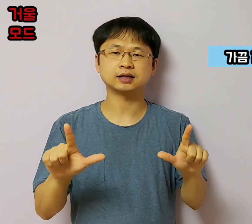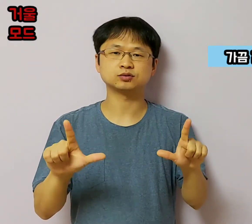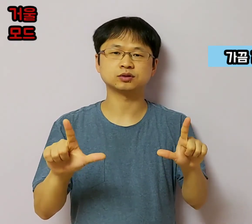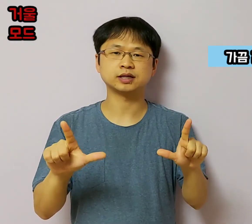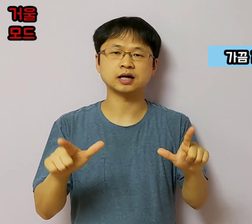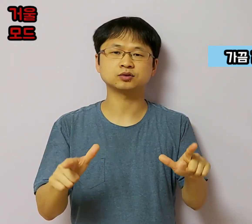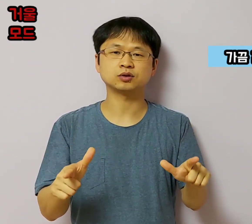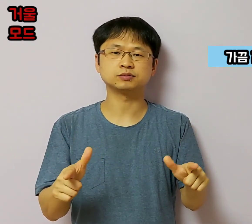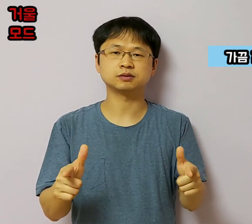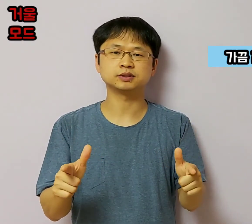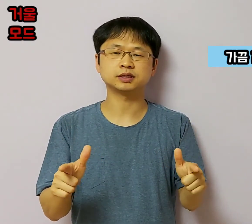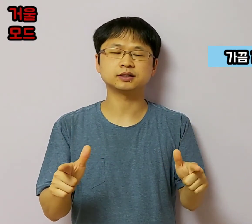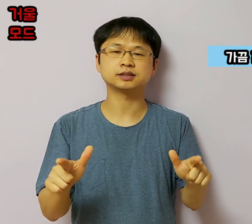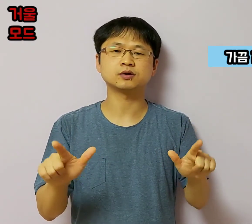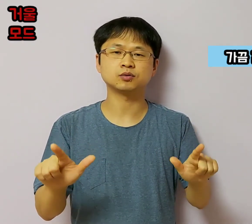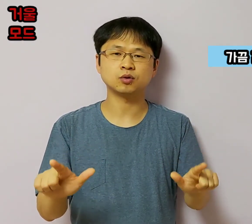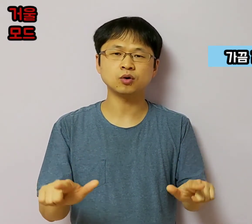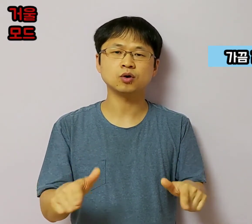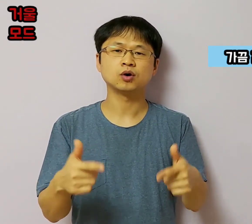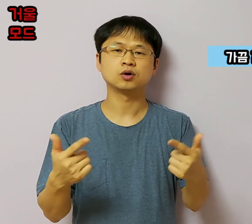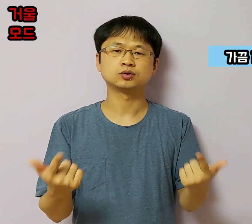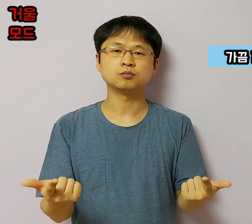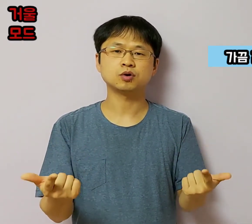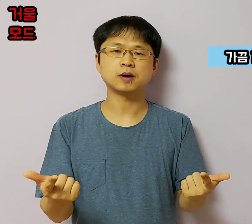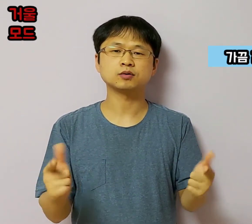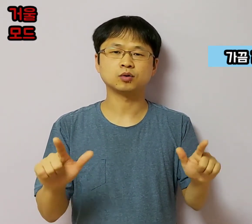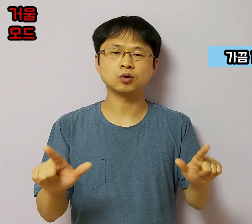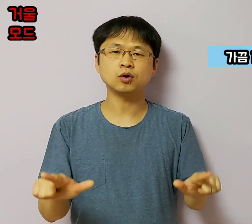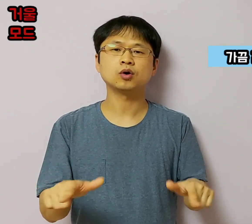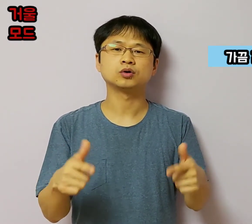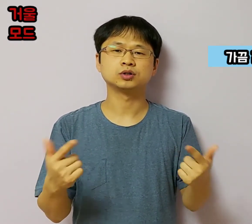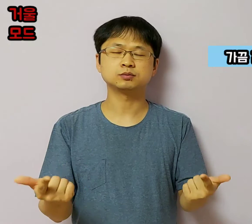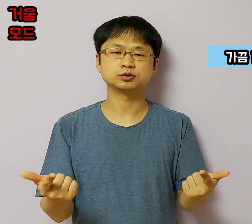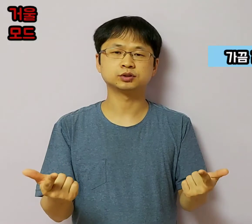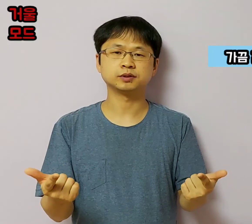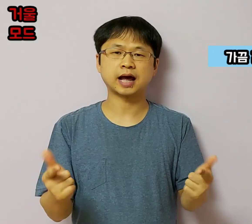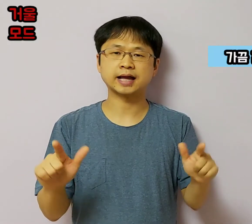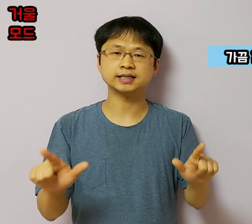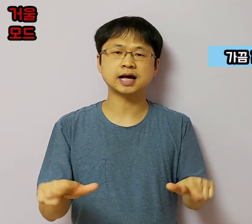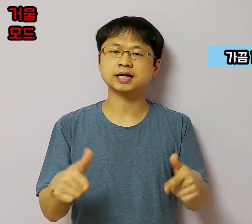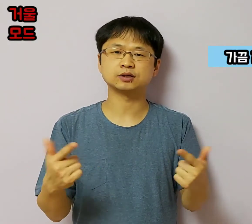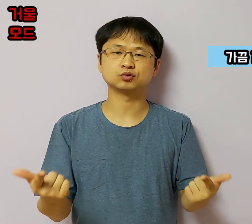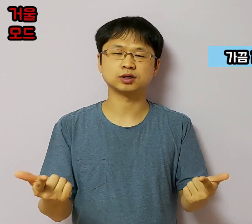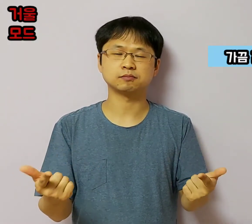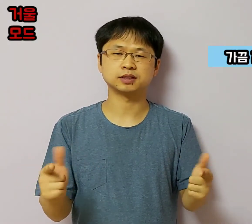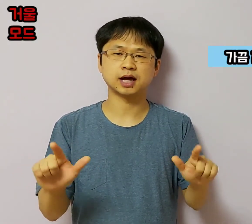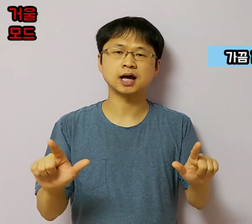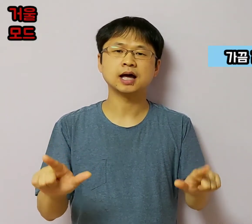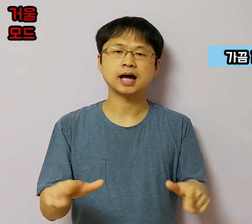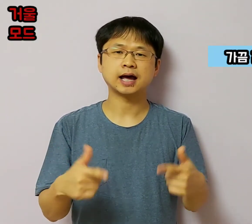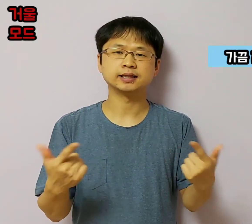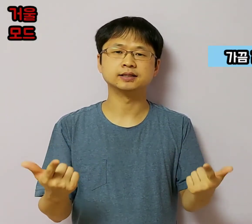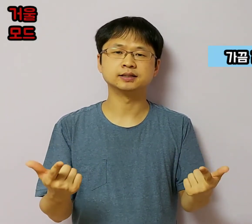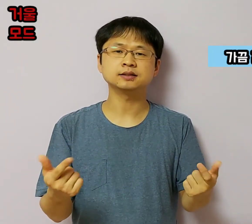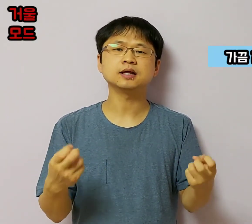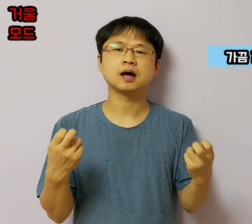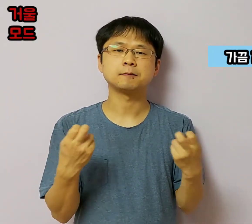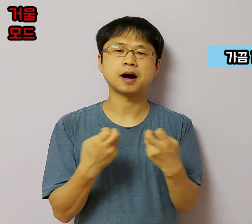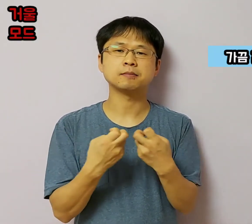라는 소는 양손 엄지검지를 이렇게 세우고 손목을 밖으로 뒤집어 주시면 아니다 라는 소가 됩니다. 앉는